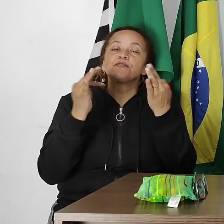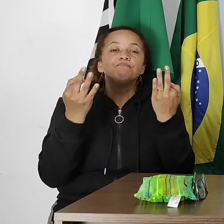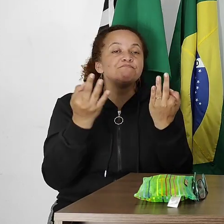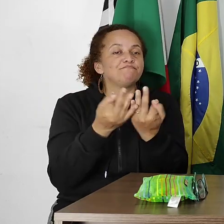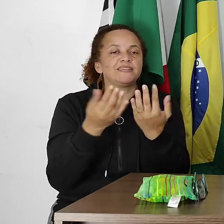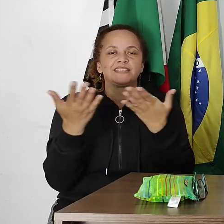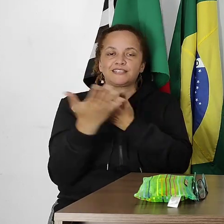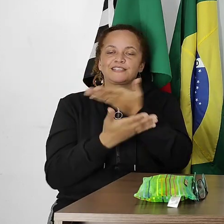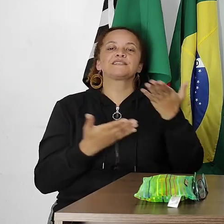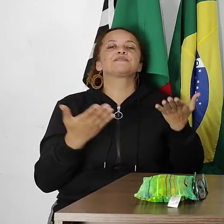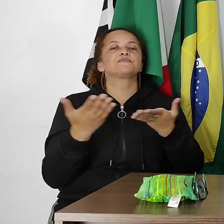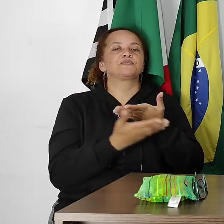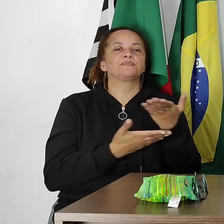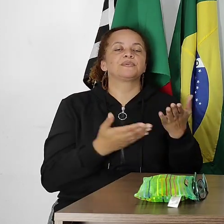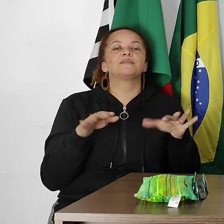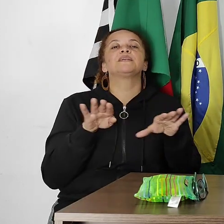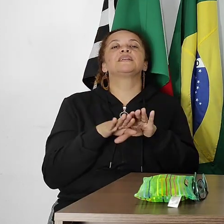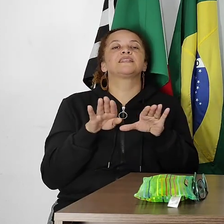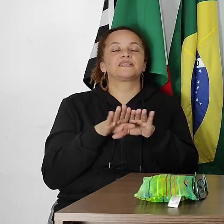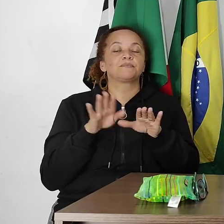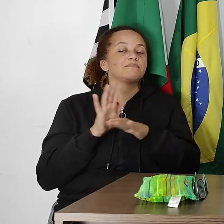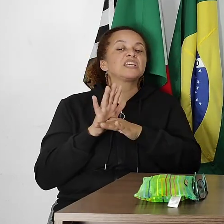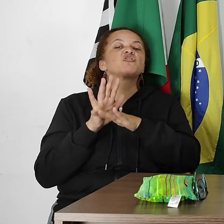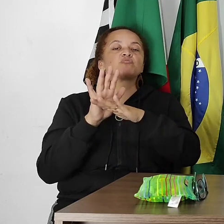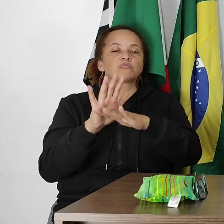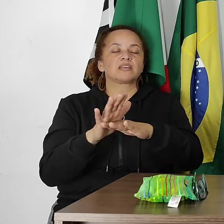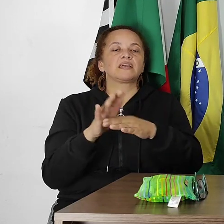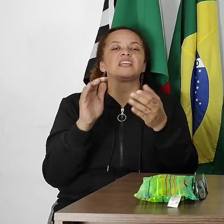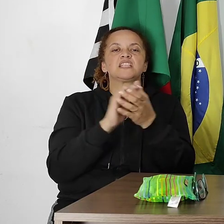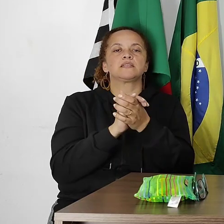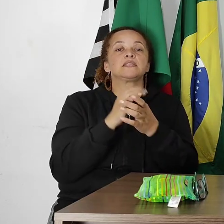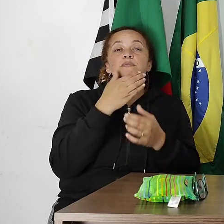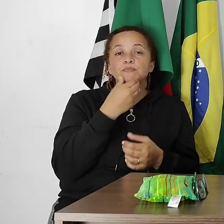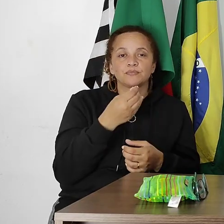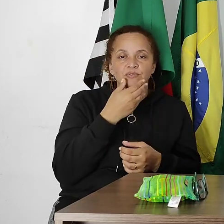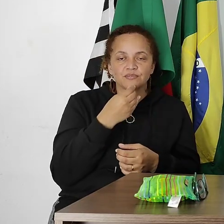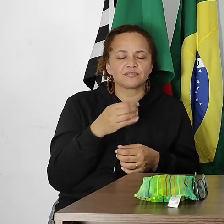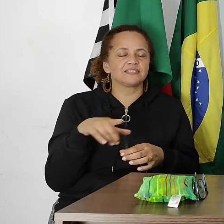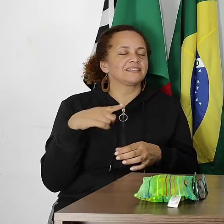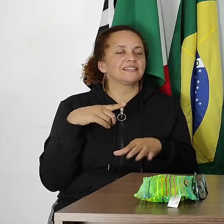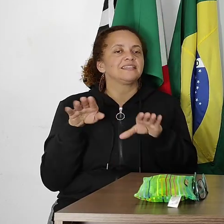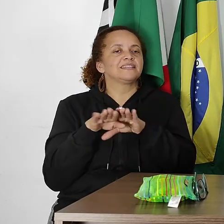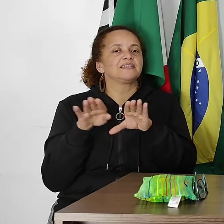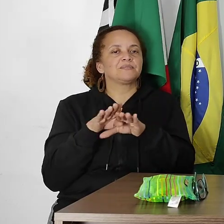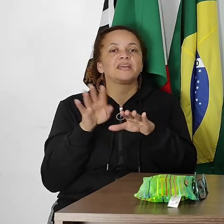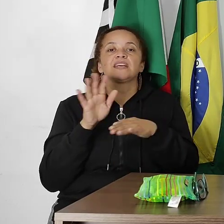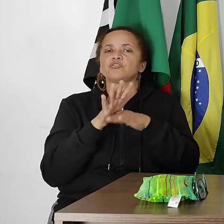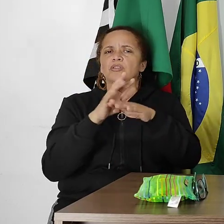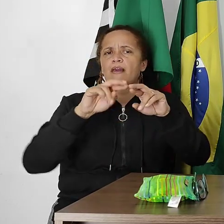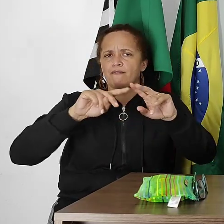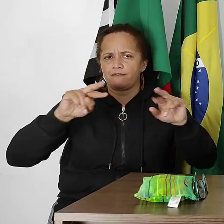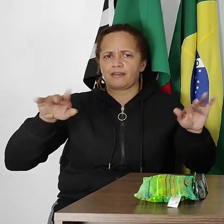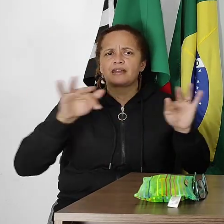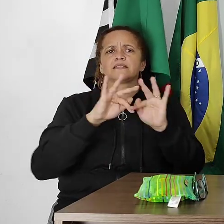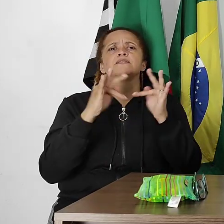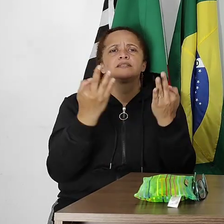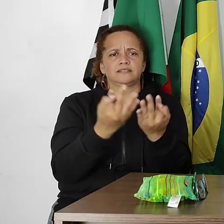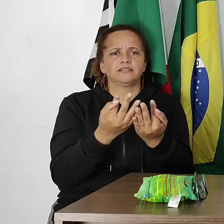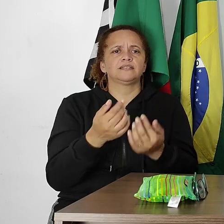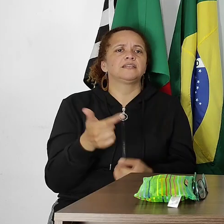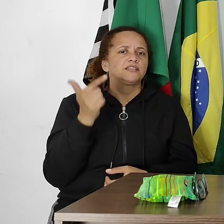ia levantar o meu marido e que eu ia ajudar muitas e muitas outras famílias e que eu ia ganhar minha família também